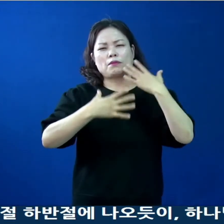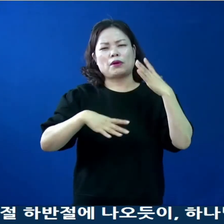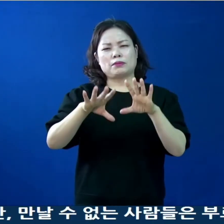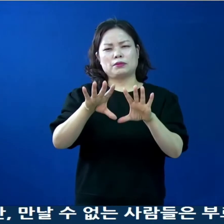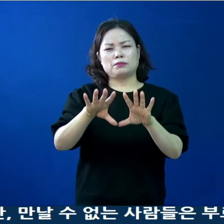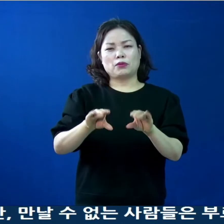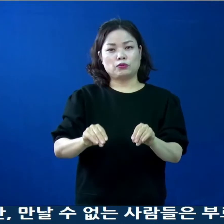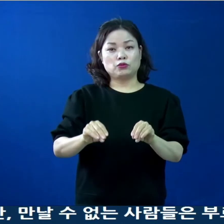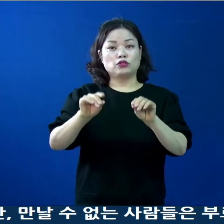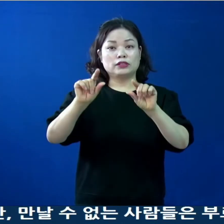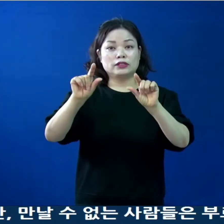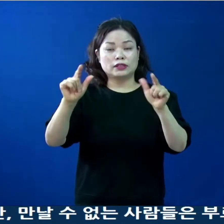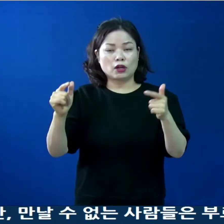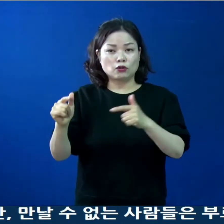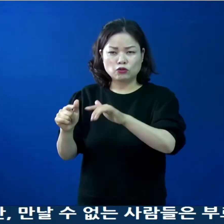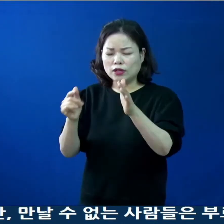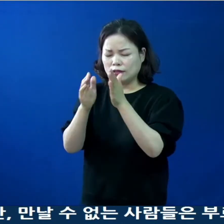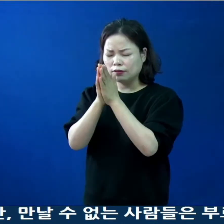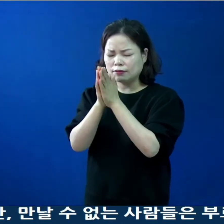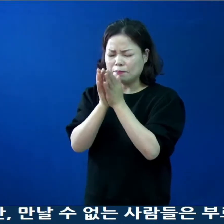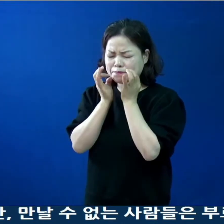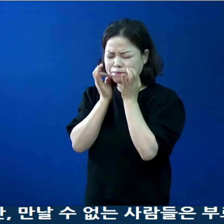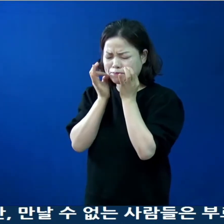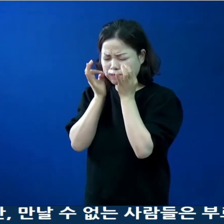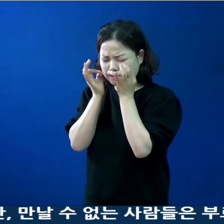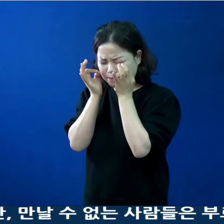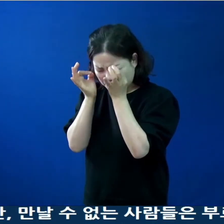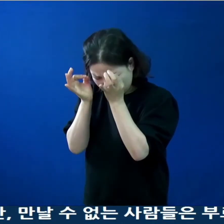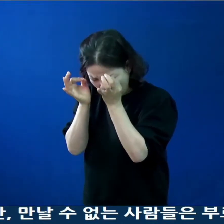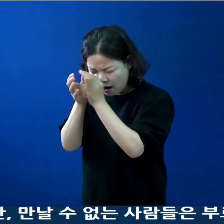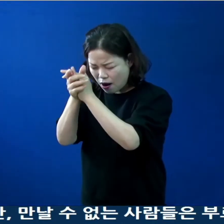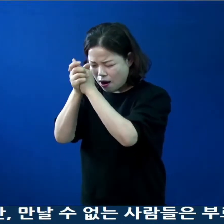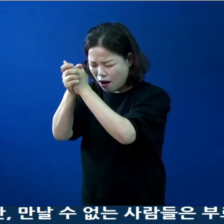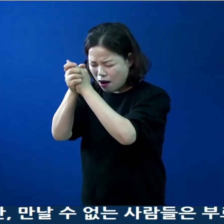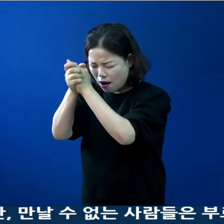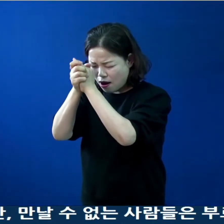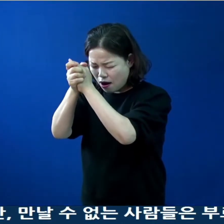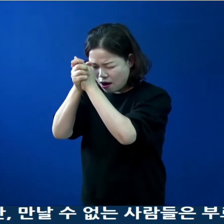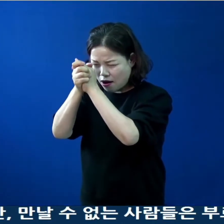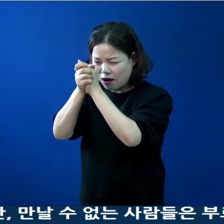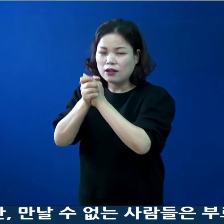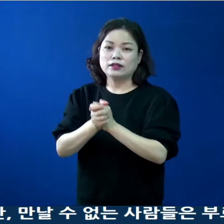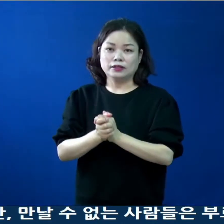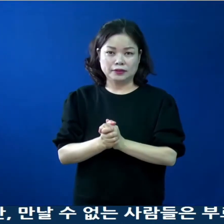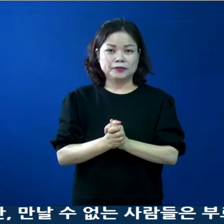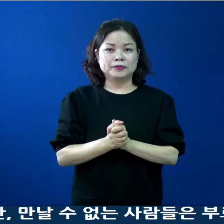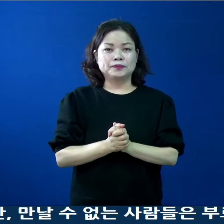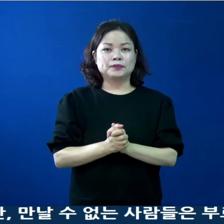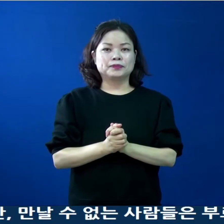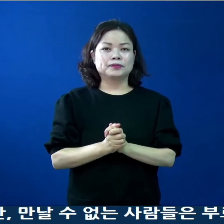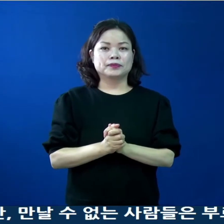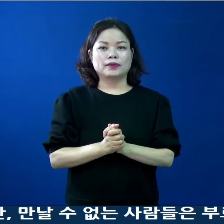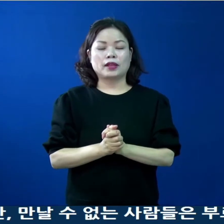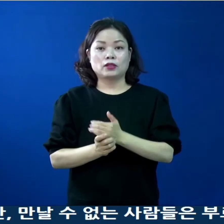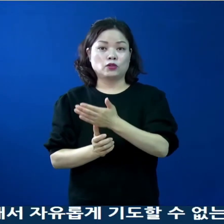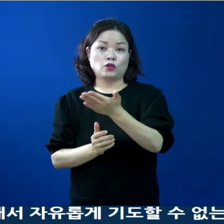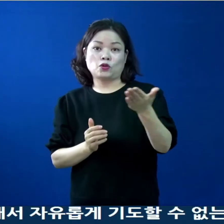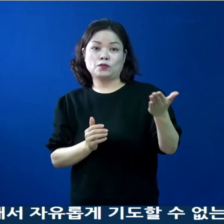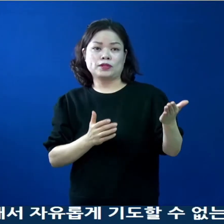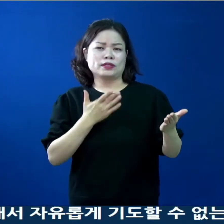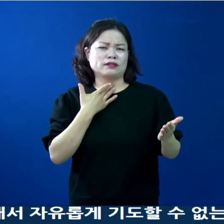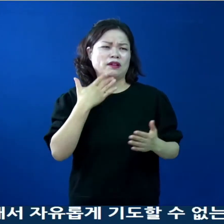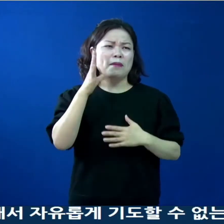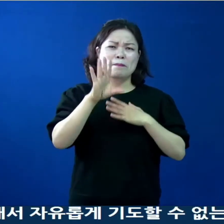때문에 우리의 기도는 더 간절해지고 더 부르짖을 수 있게 되는 것입니다. 여러분, 이